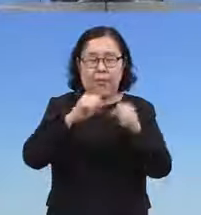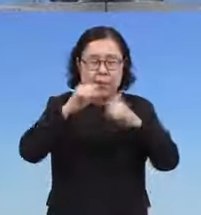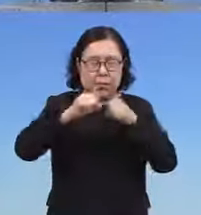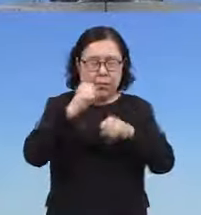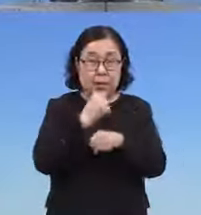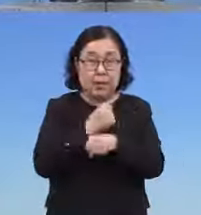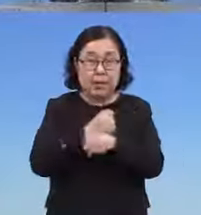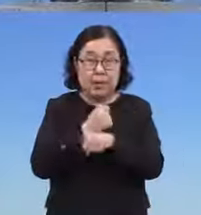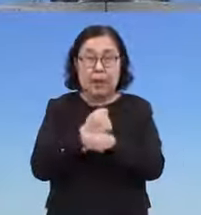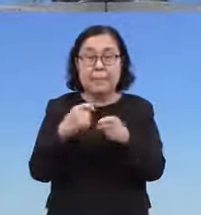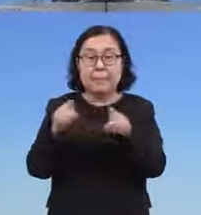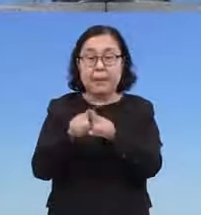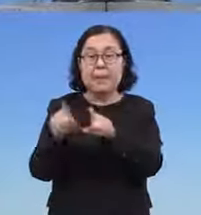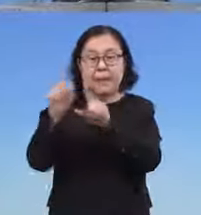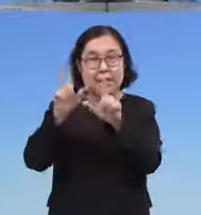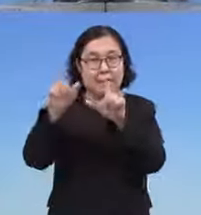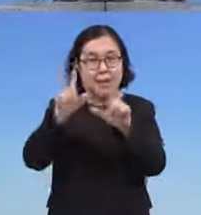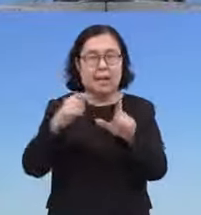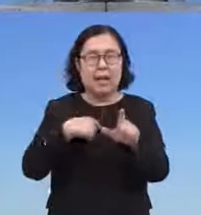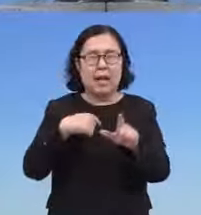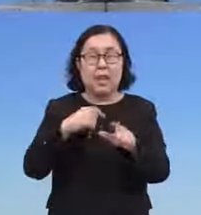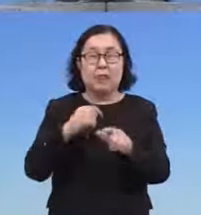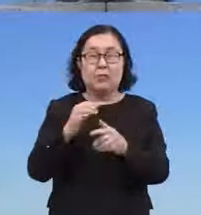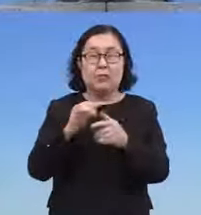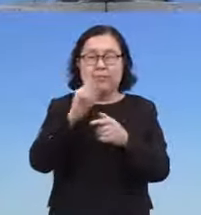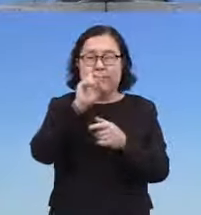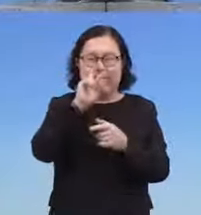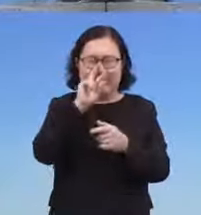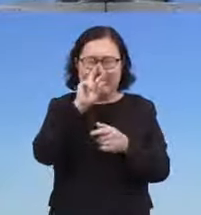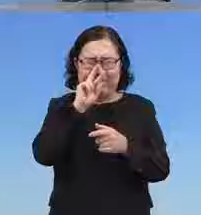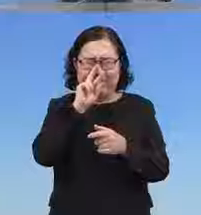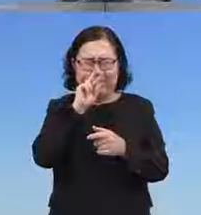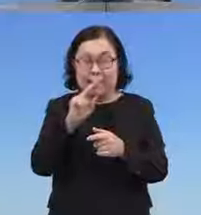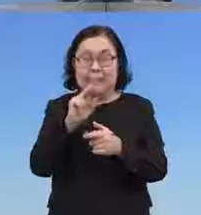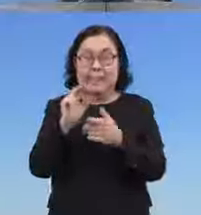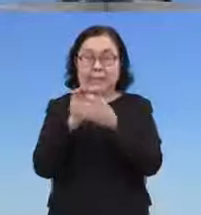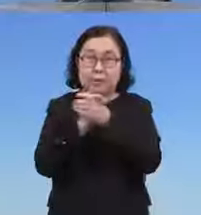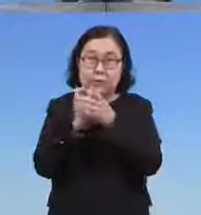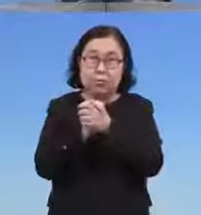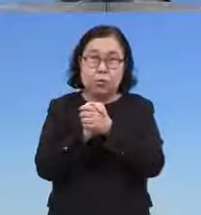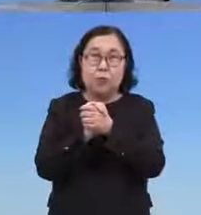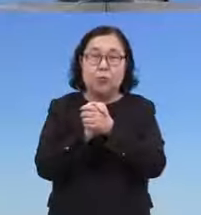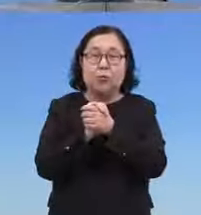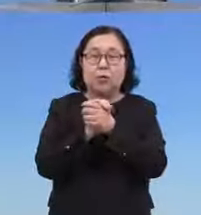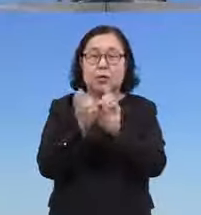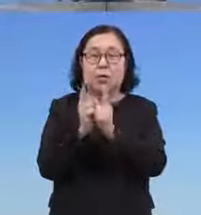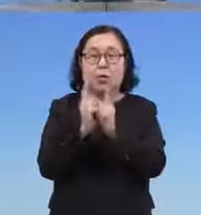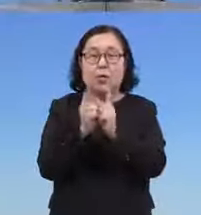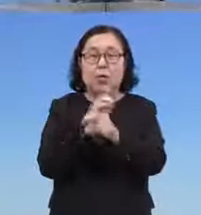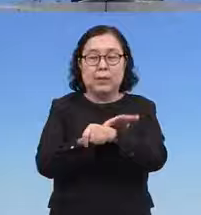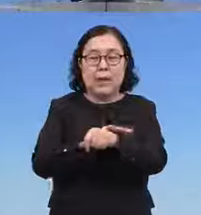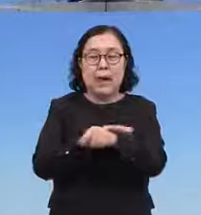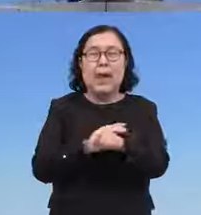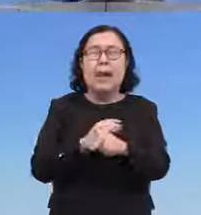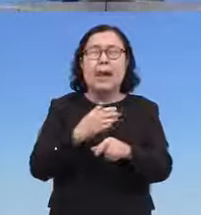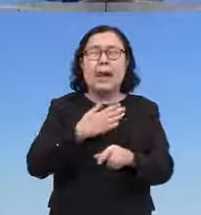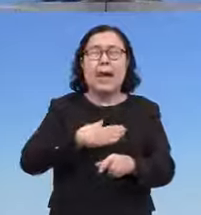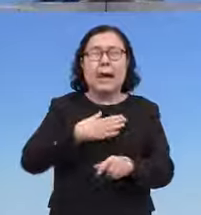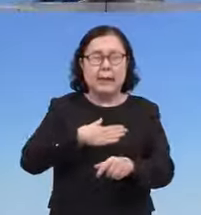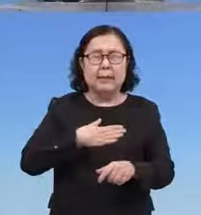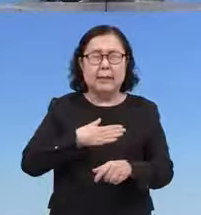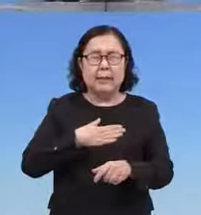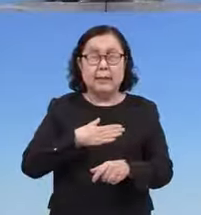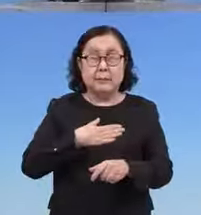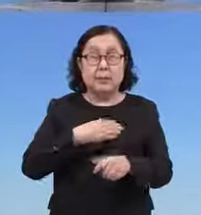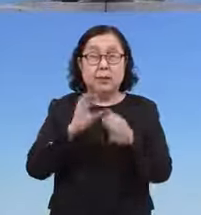물론 너무나 어릴 때 그 불알 친구고 또 그 부인도 내 친구 동생이고 그래서 이제 서로가 잘 아는 사이지만